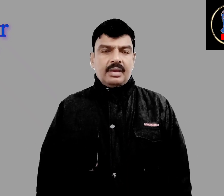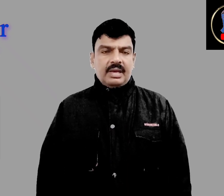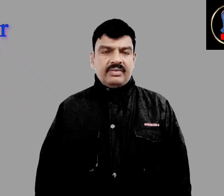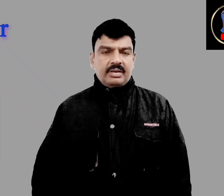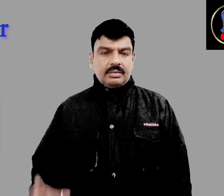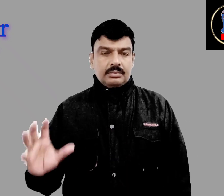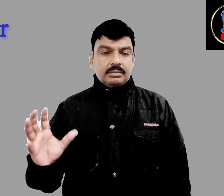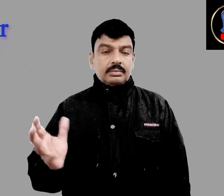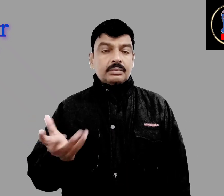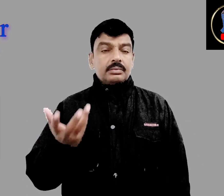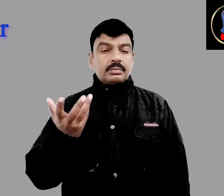एवर।